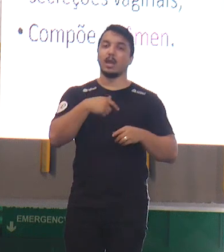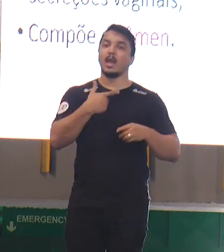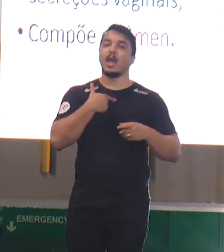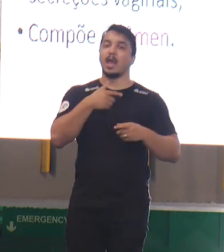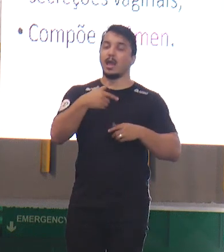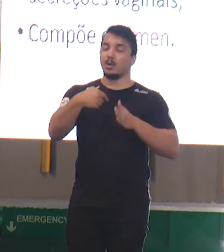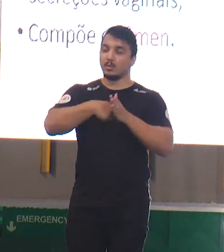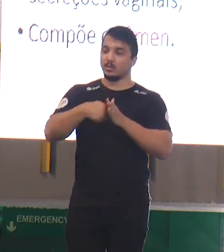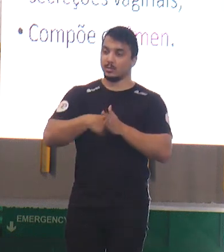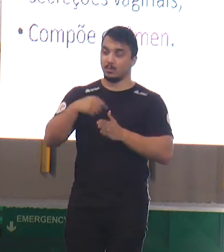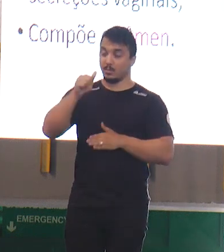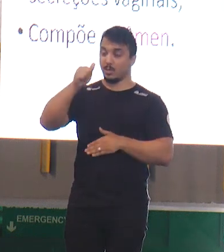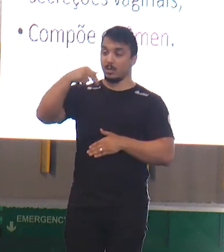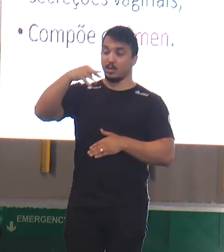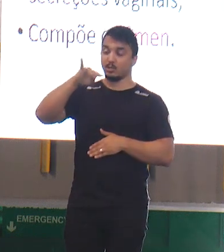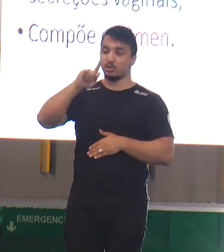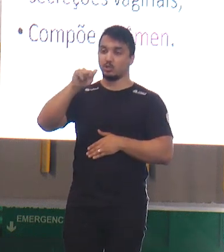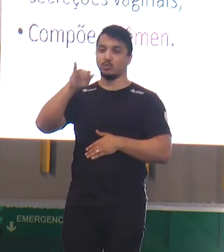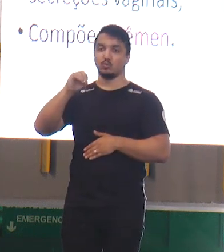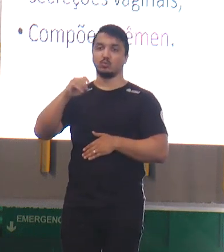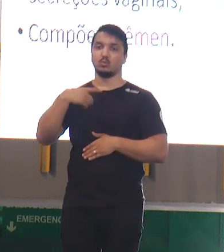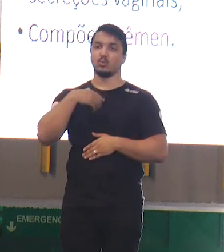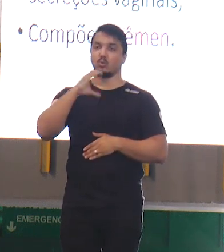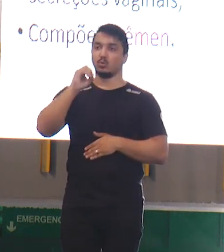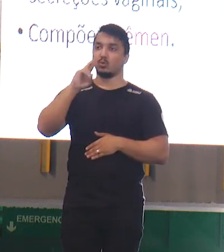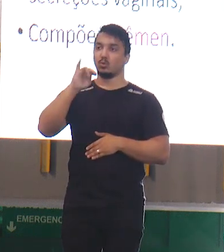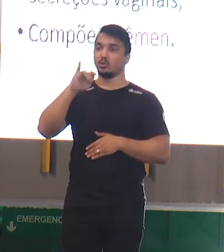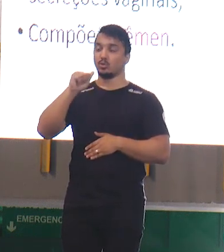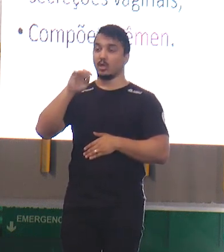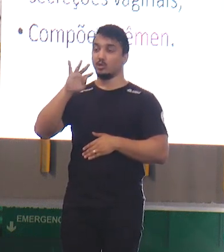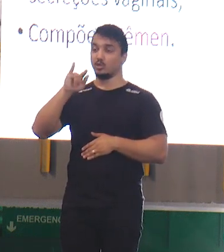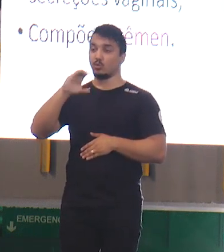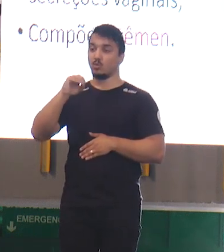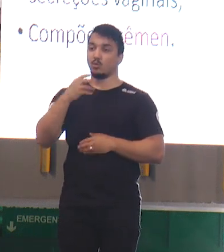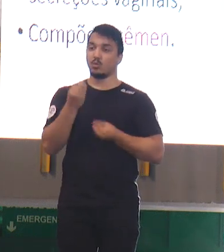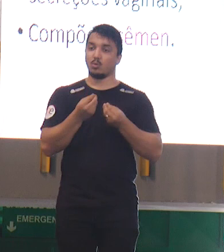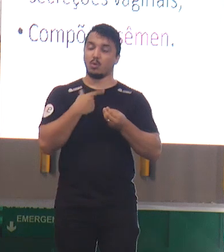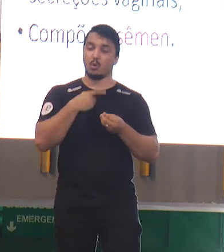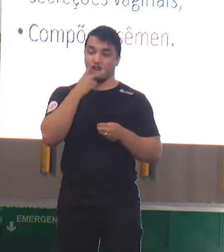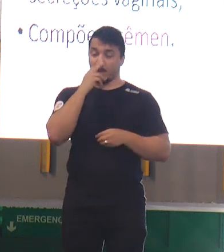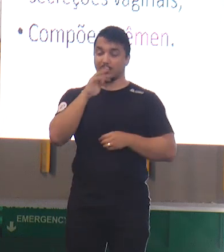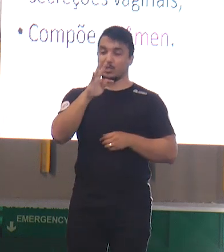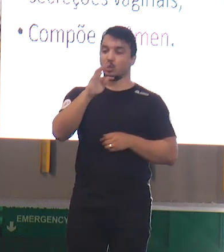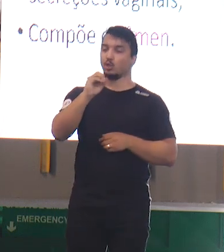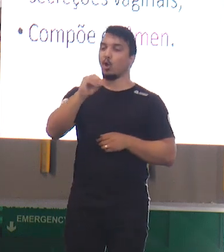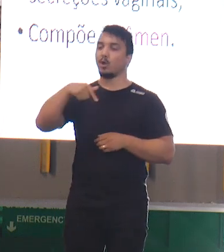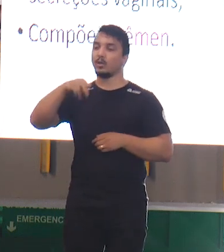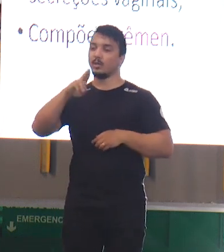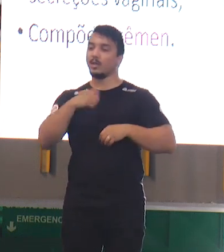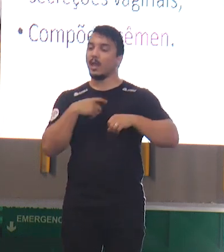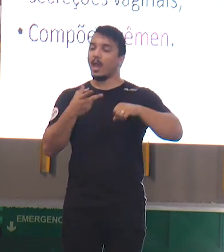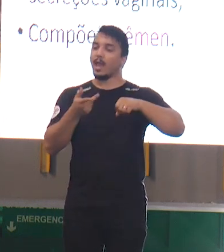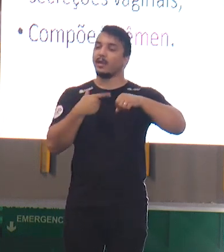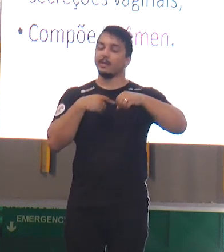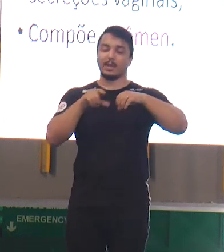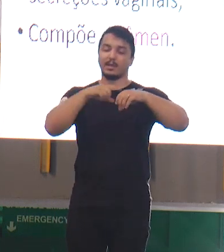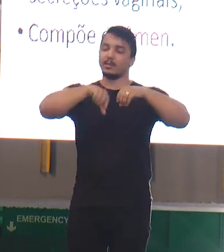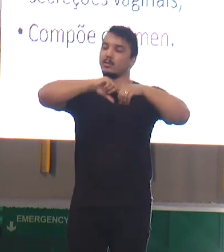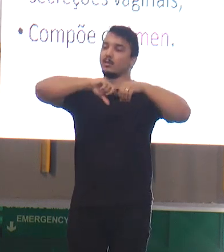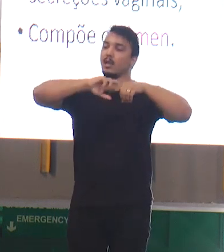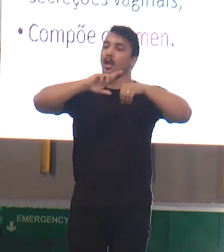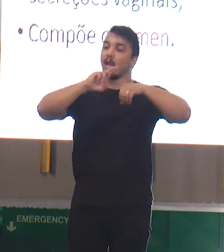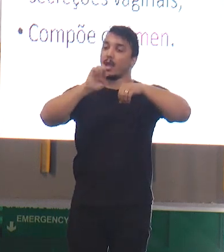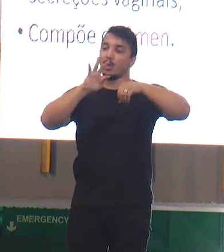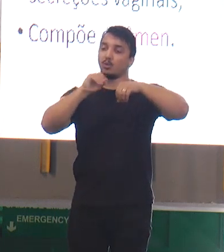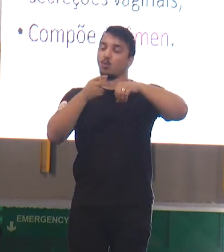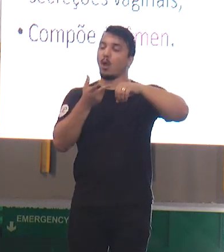antígeno prostático, né, que é o PSA, e através também de quem? Do exame de toque retal, né, que é exatamente o exame em